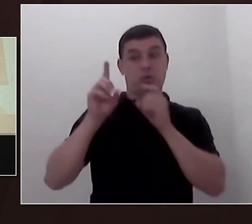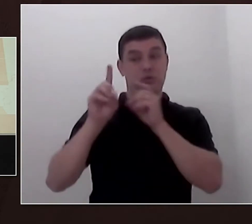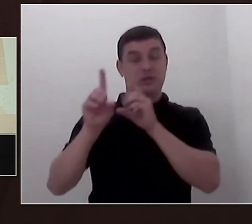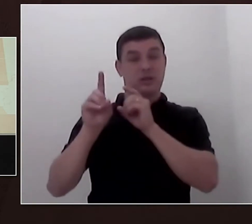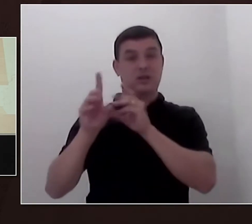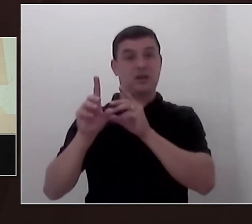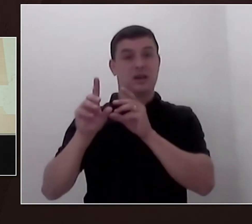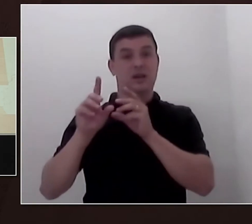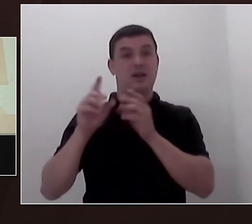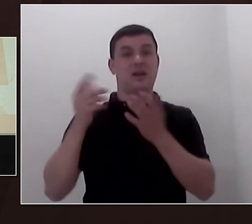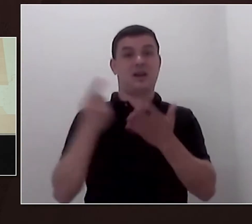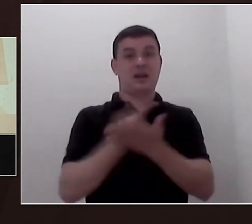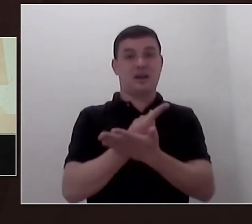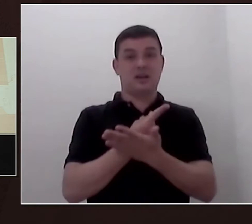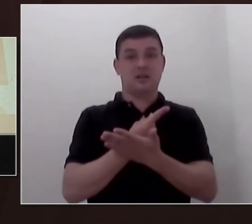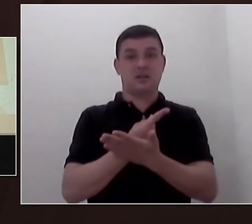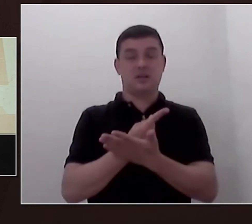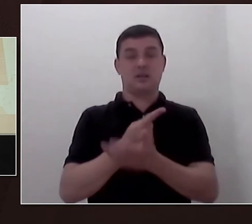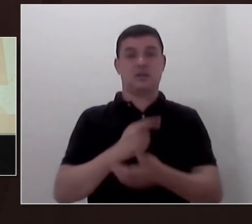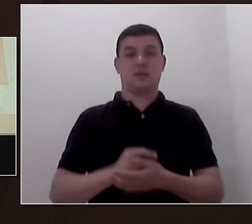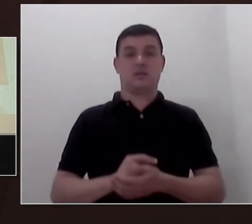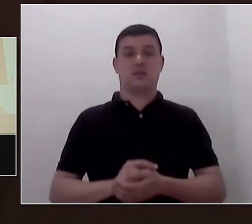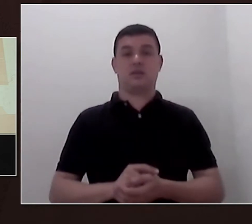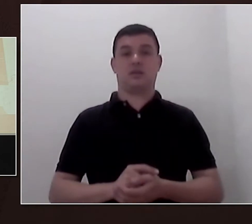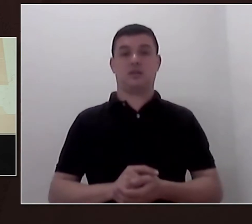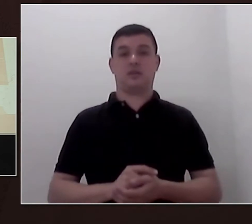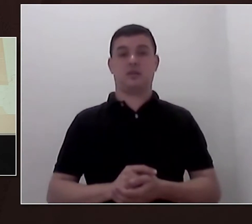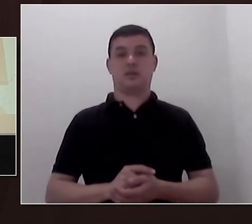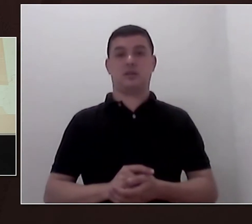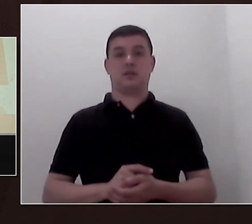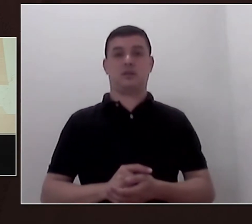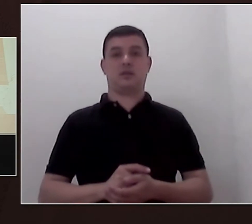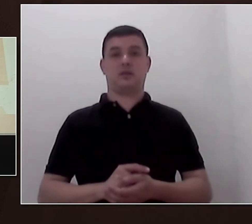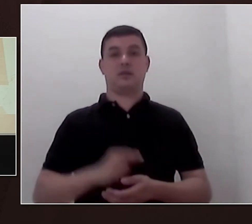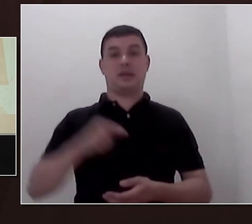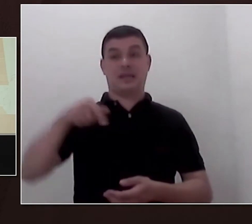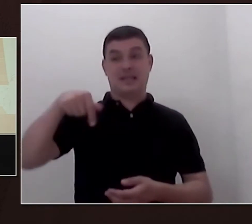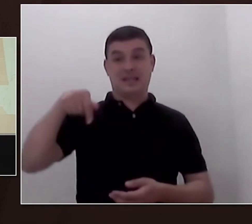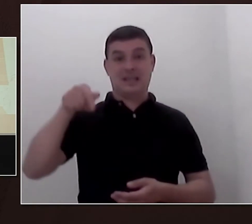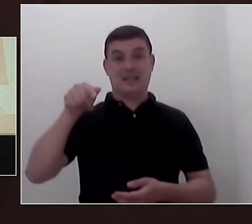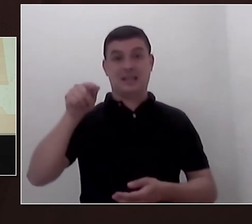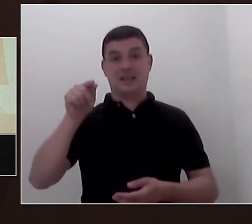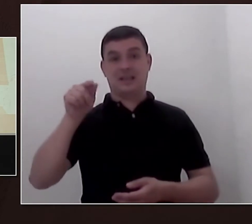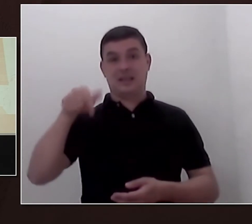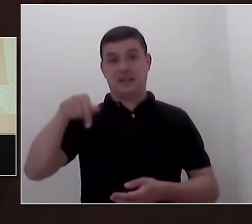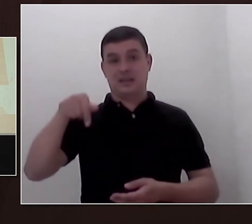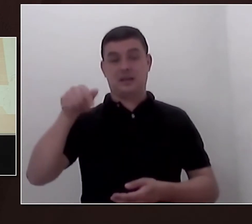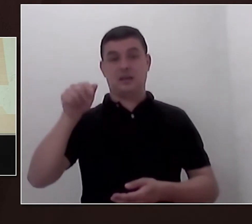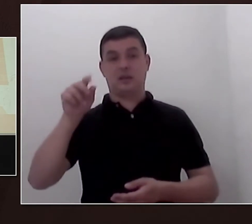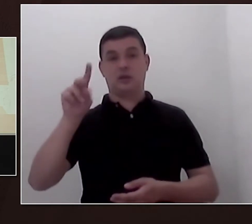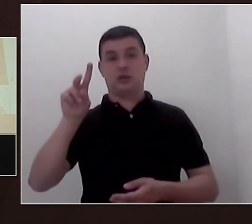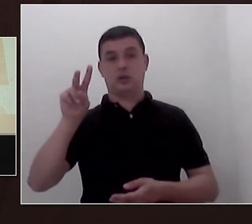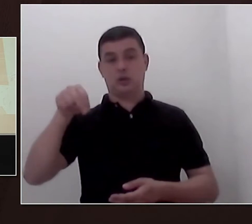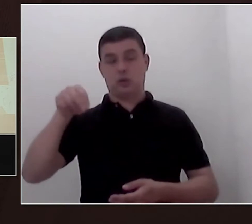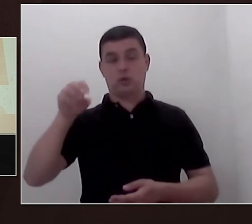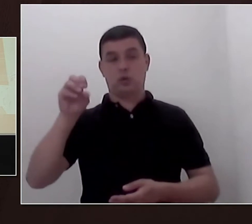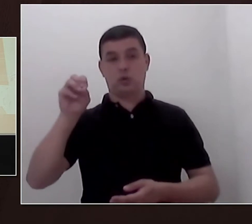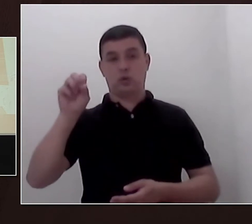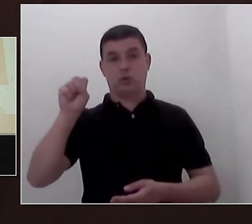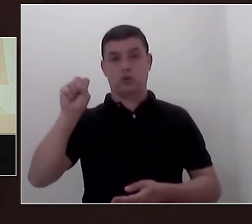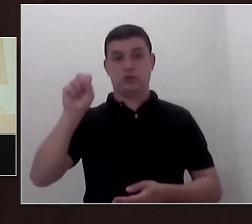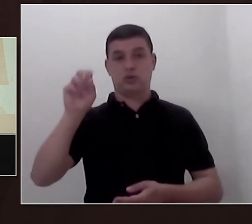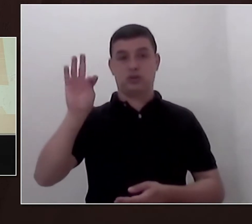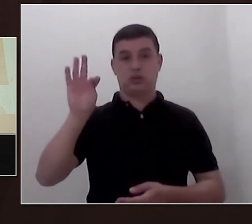é gnosticismo? No gnosticismo, toda matéria é maligna, toda matéria